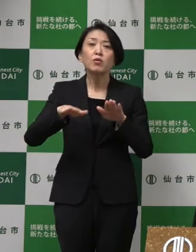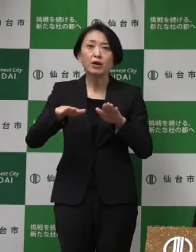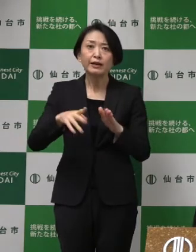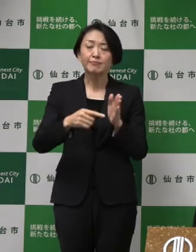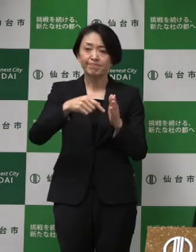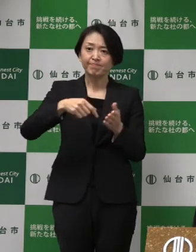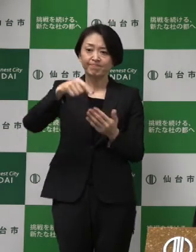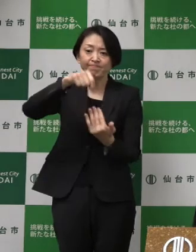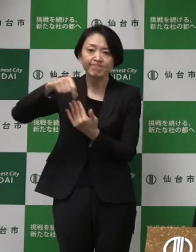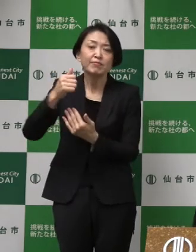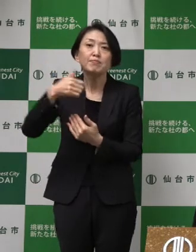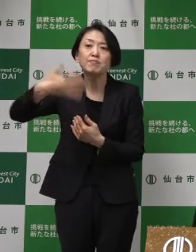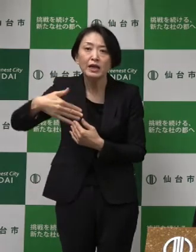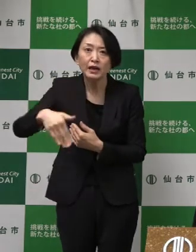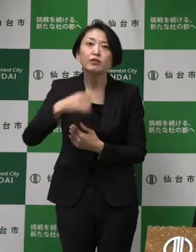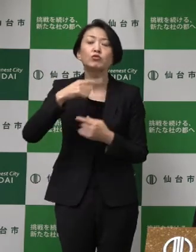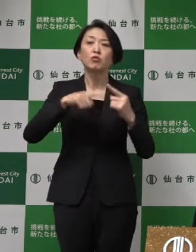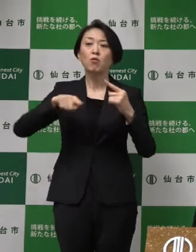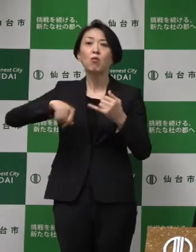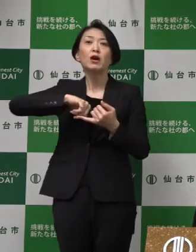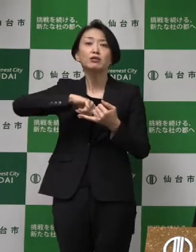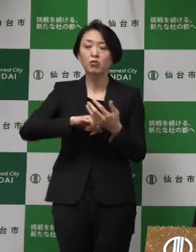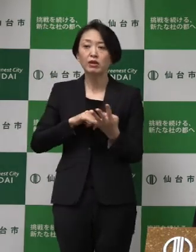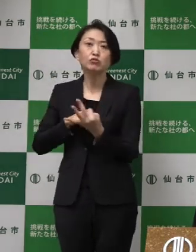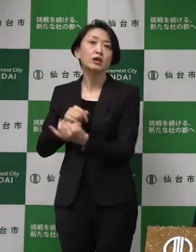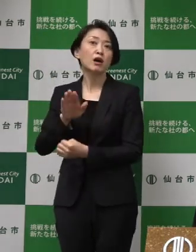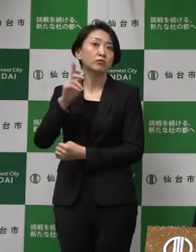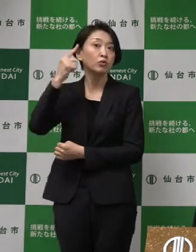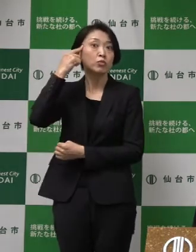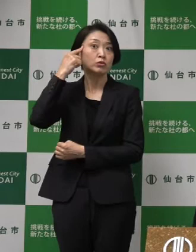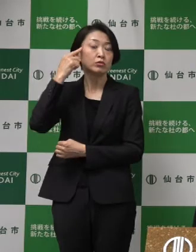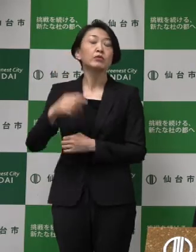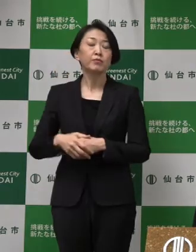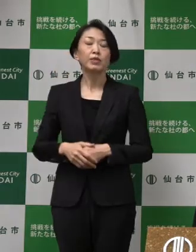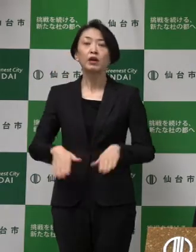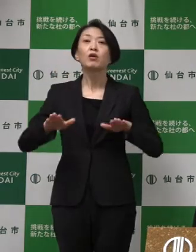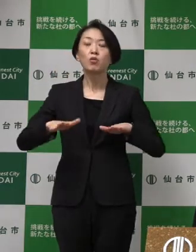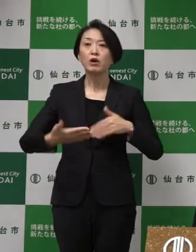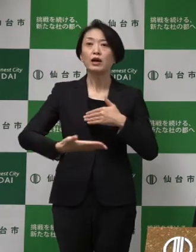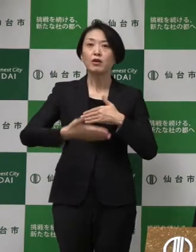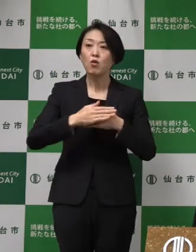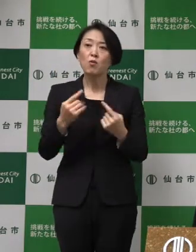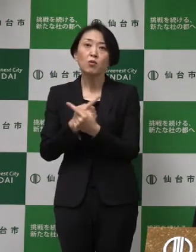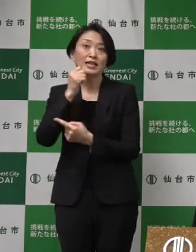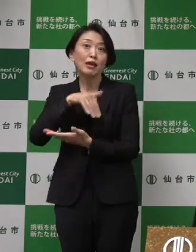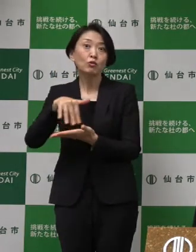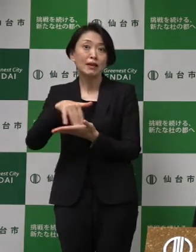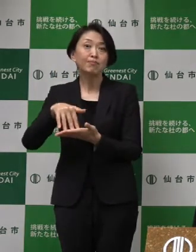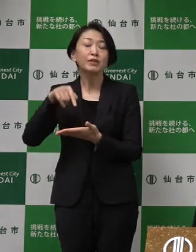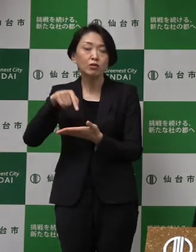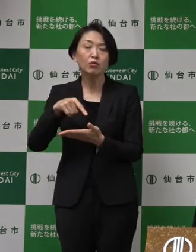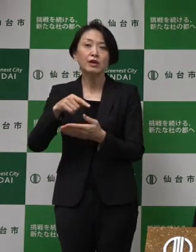あったかと思います。そんな観点を踏まえた上で、今回の補正予算組まれた狙い意図